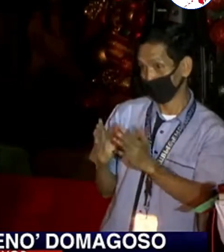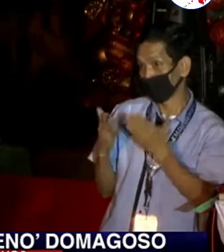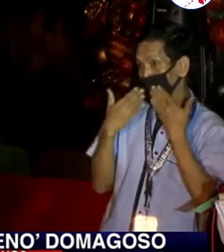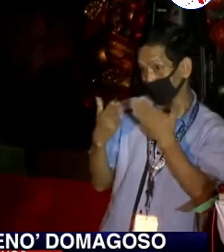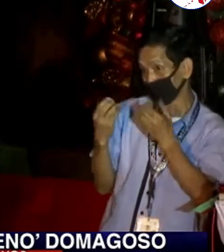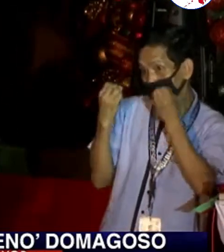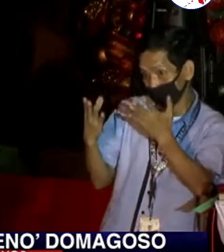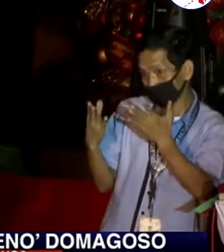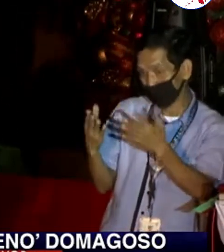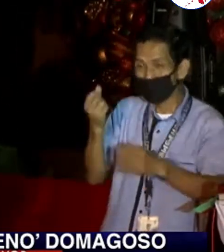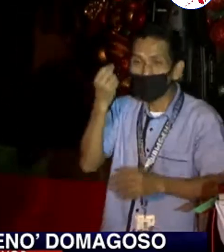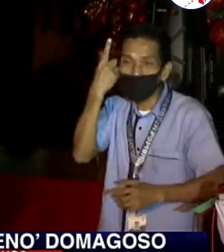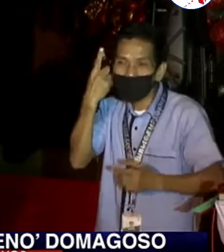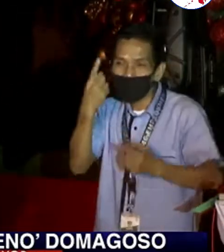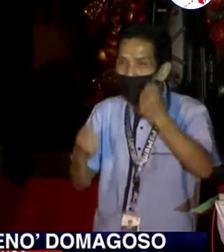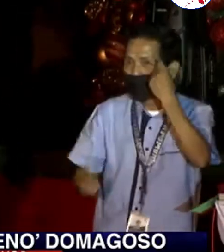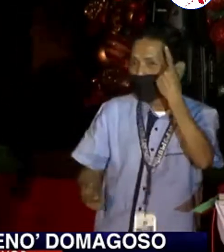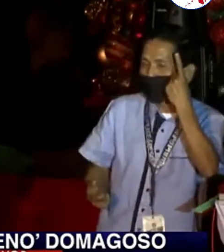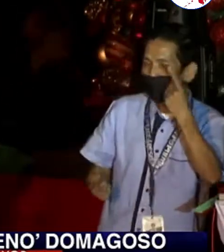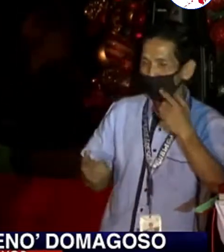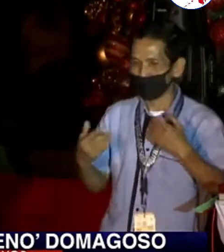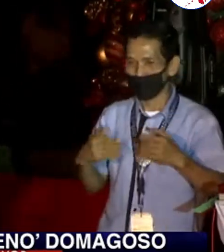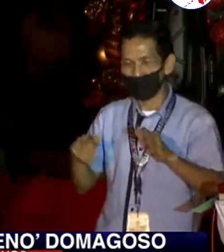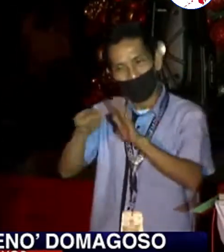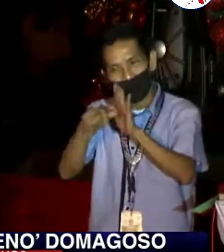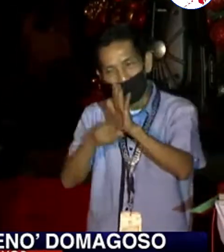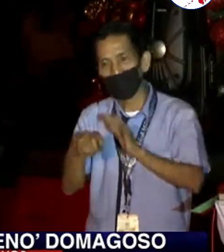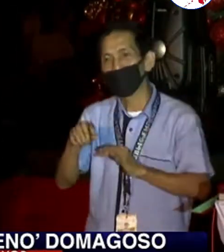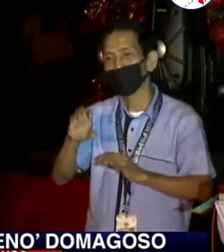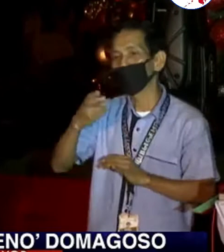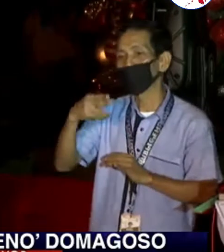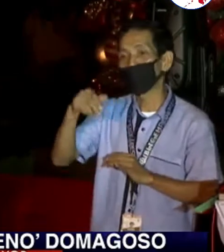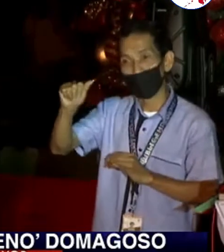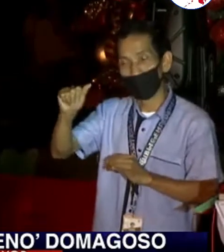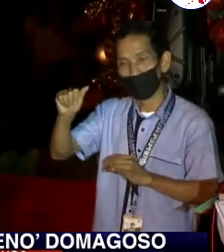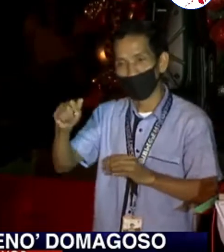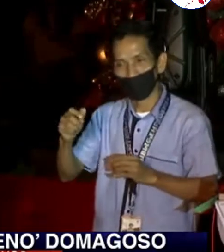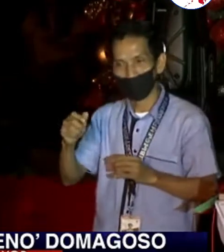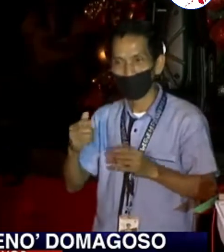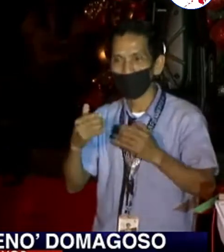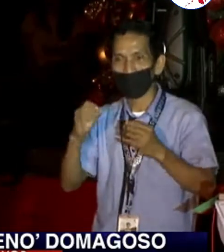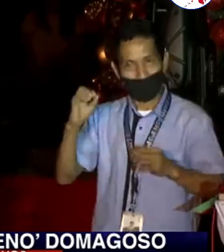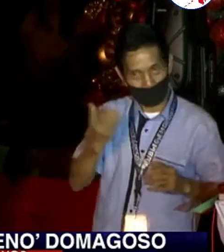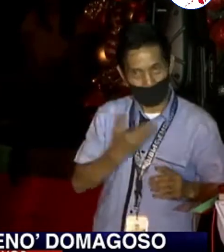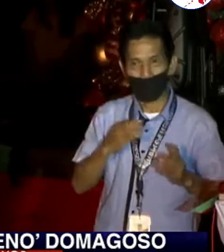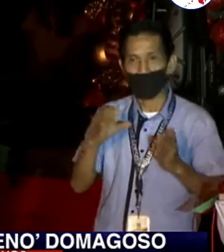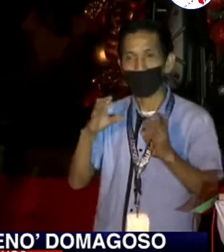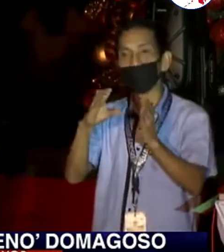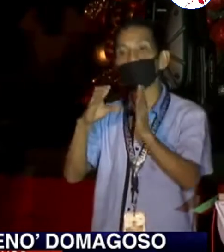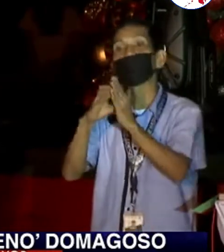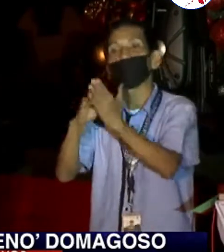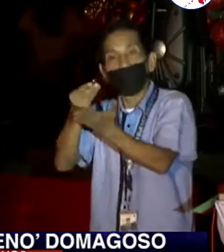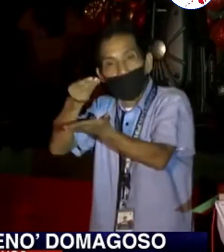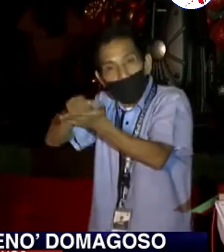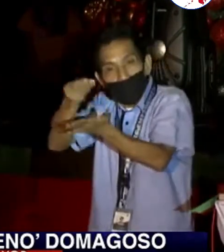Maraming salamat sa pangunawa ni Attorney Grace Chua. Ang ating city budget.